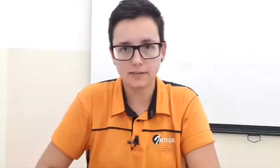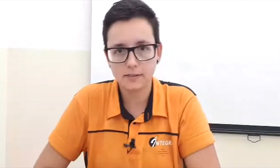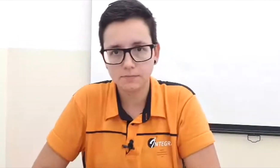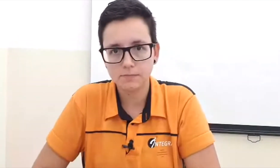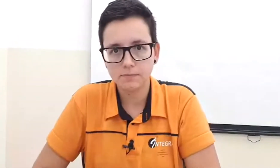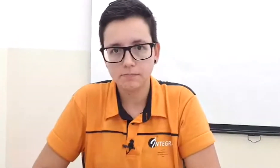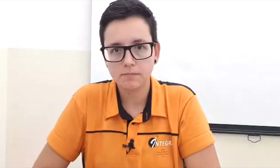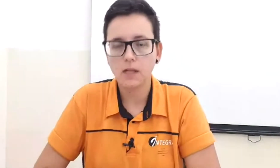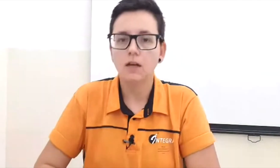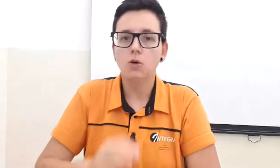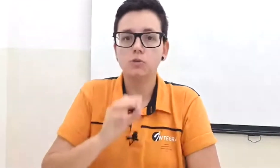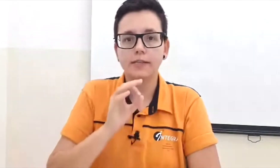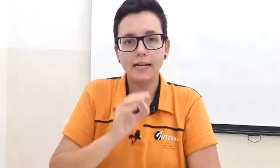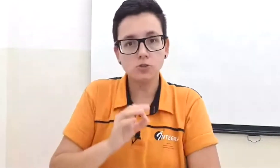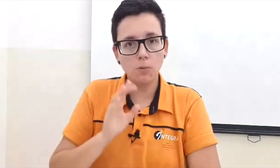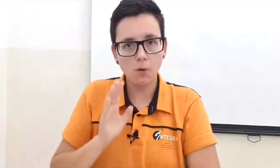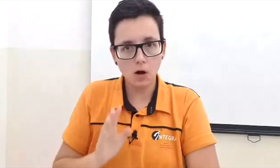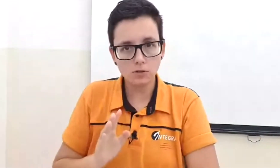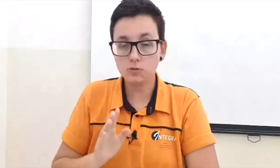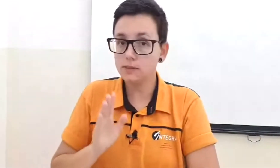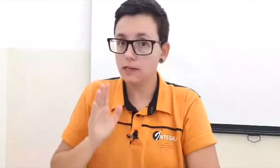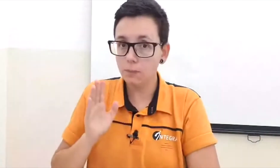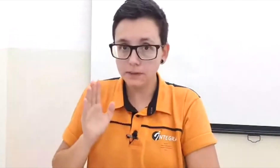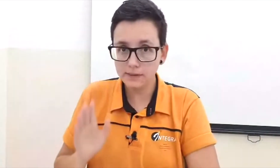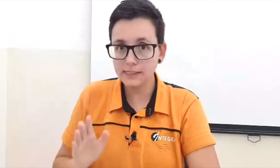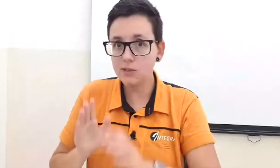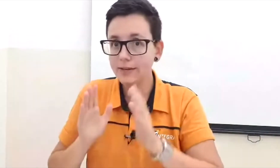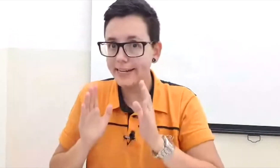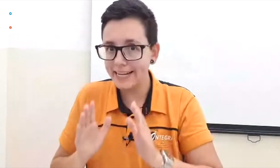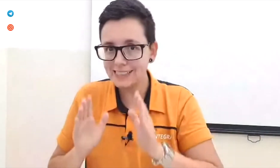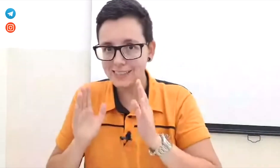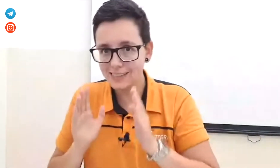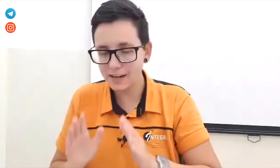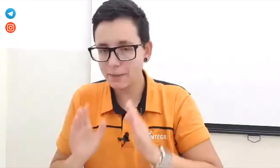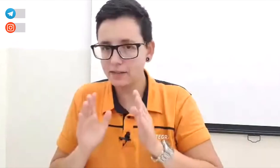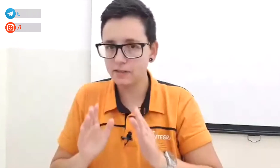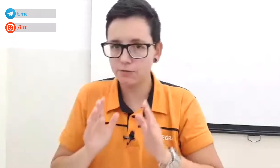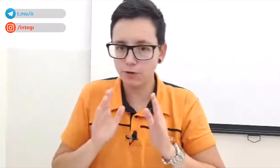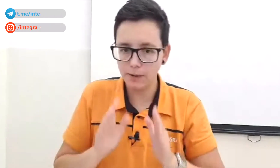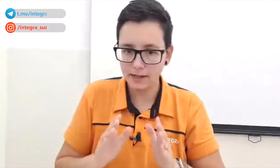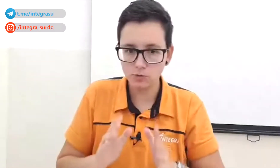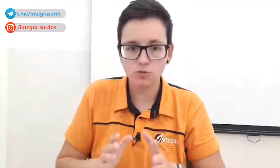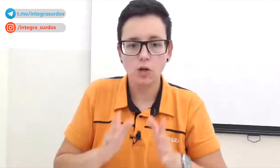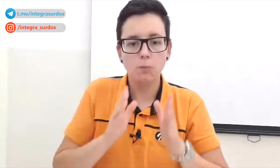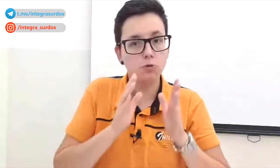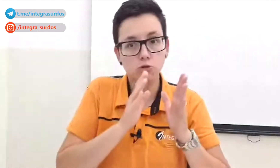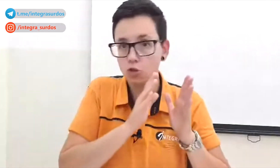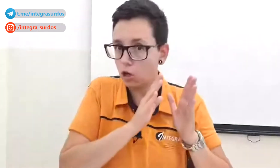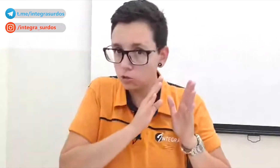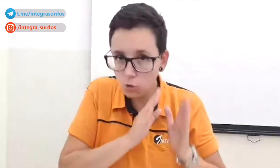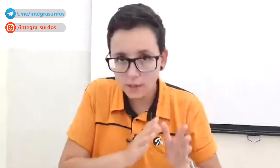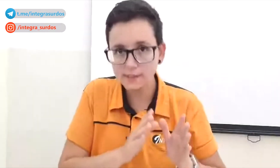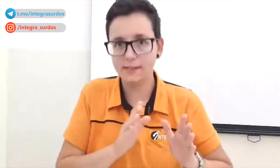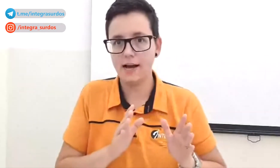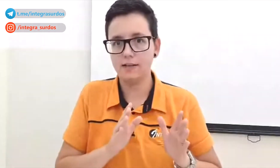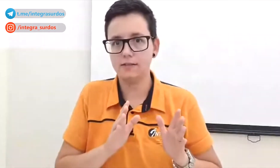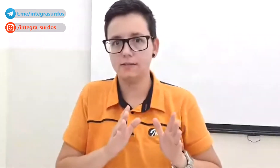sinais. Os sinais compostos não precisam necessariamente ser formados por só dois sinais.